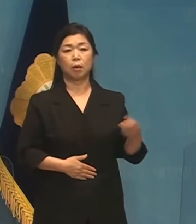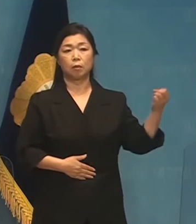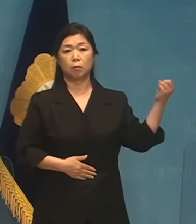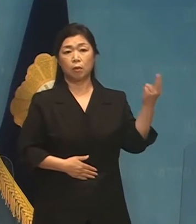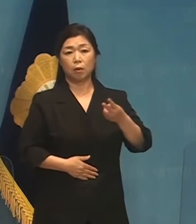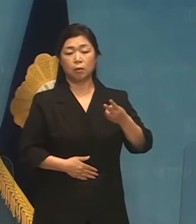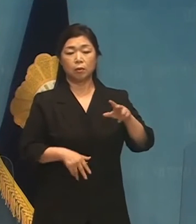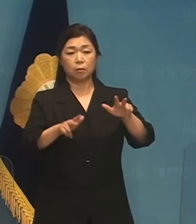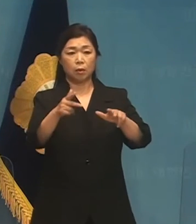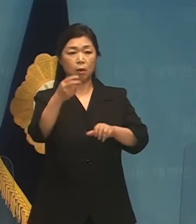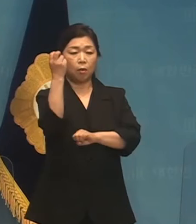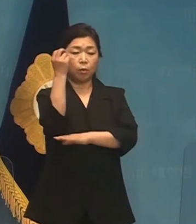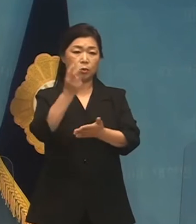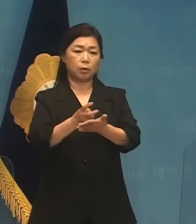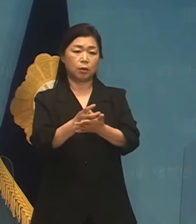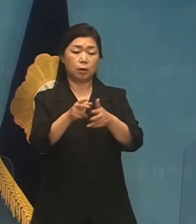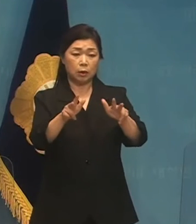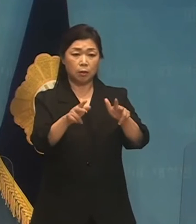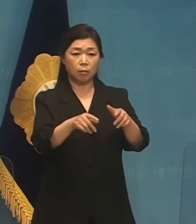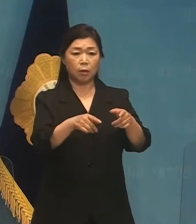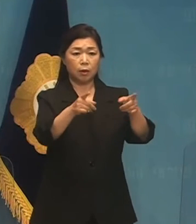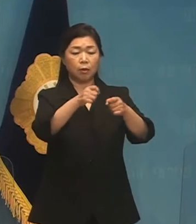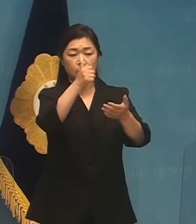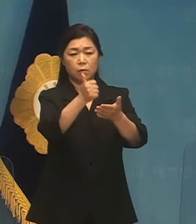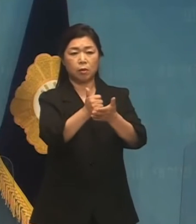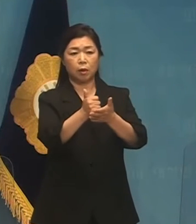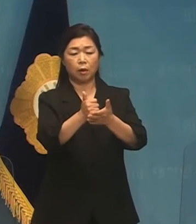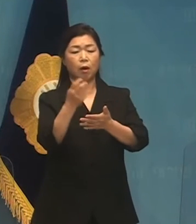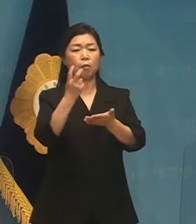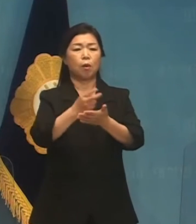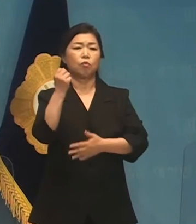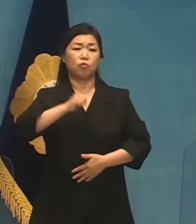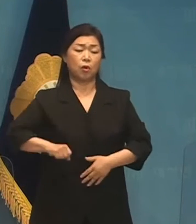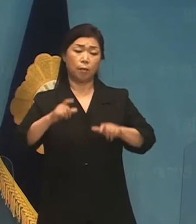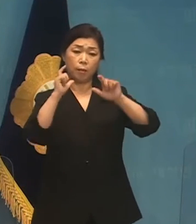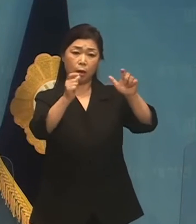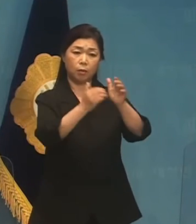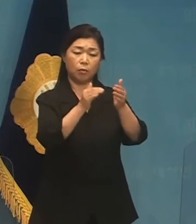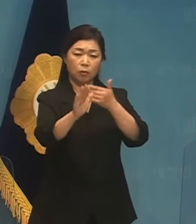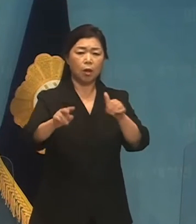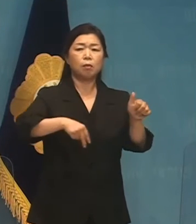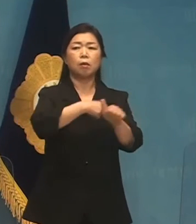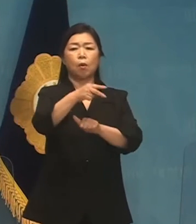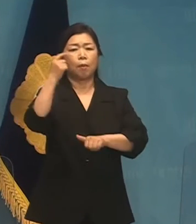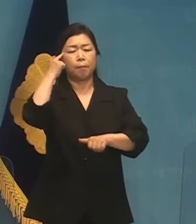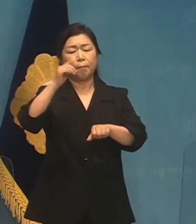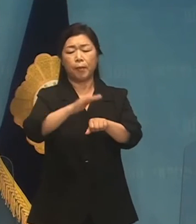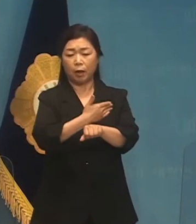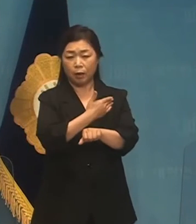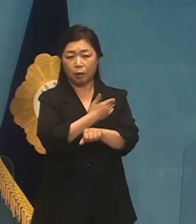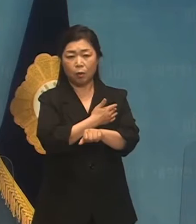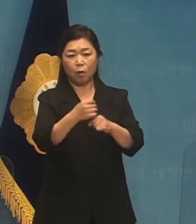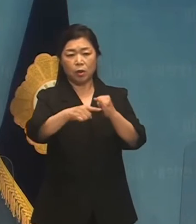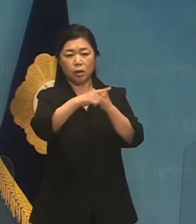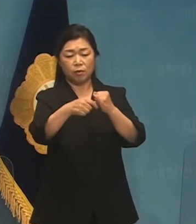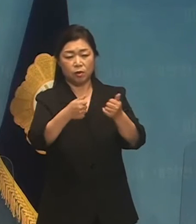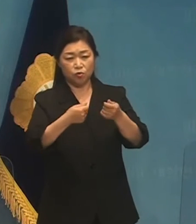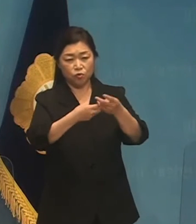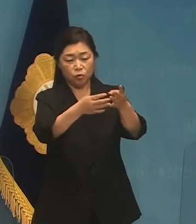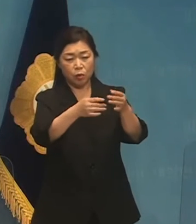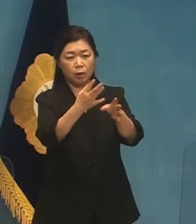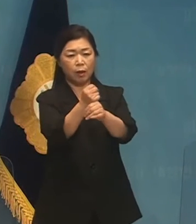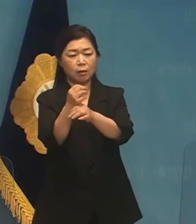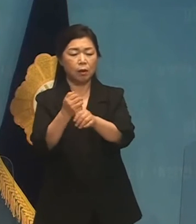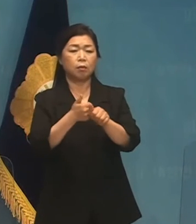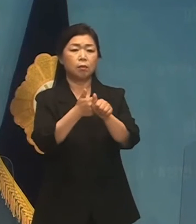또한 헌재의 낙태죄 위헌 선언 후에 상황을 오판하고 임신 주수에 따라